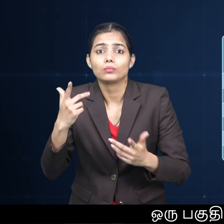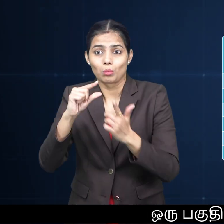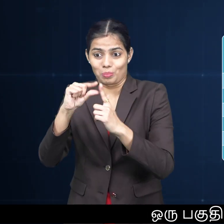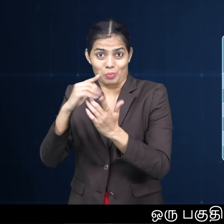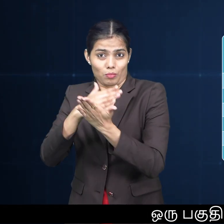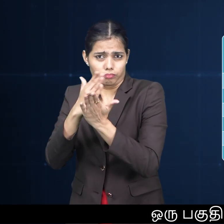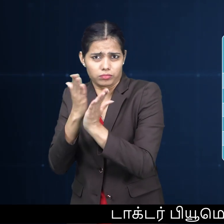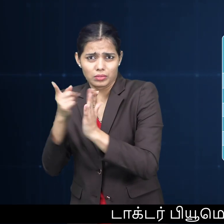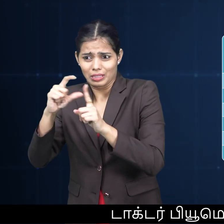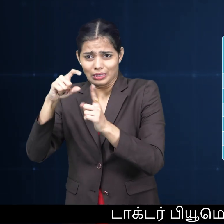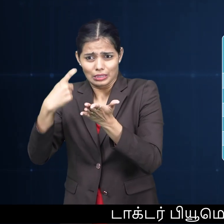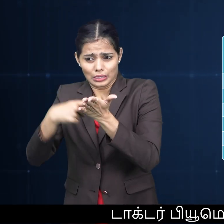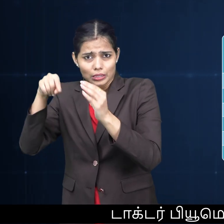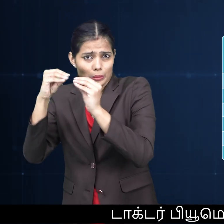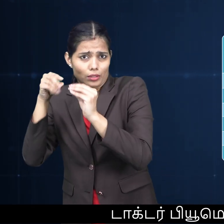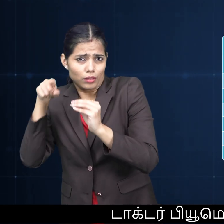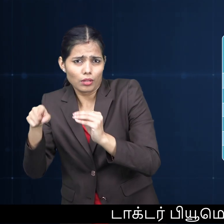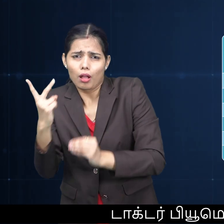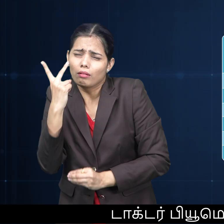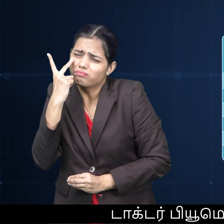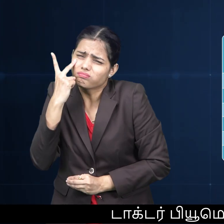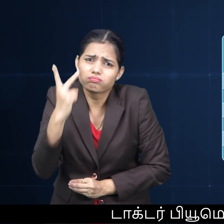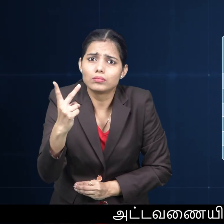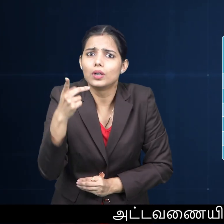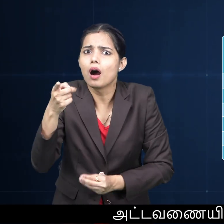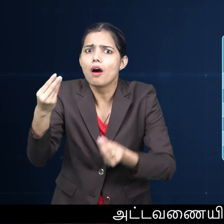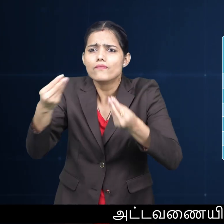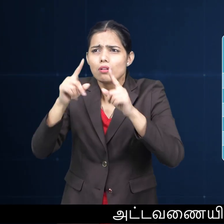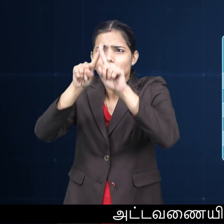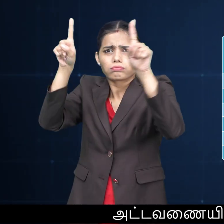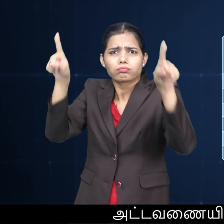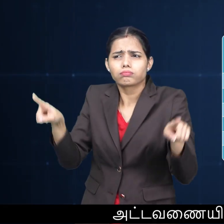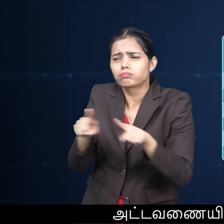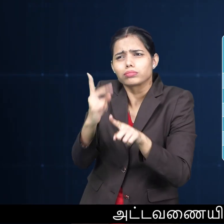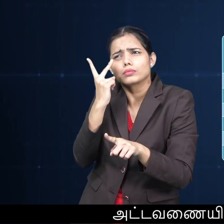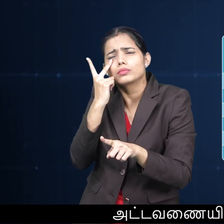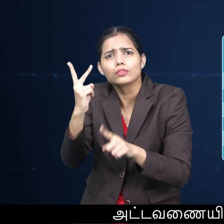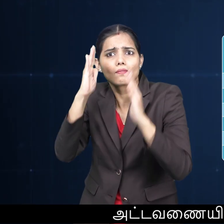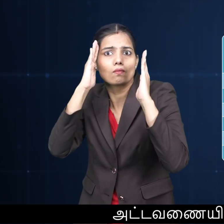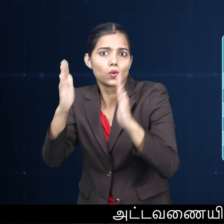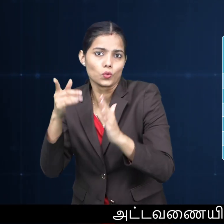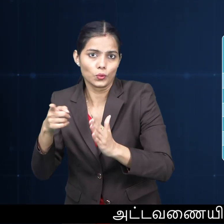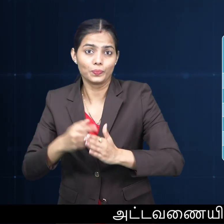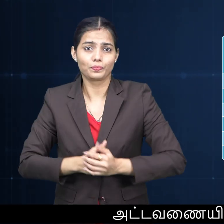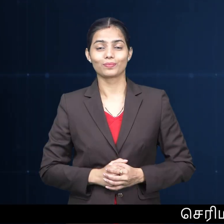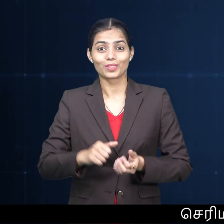அட்டவணையில் கொடுக்கப்பட்டுள்ள டாக்டர் பியூமாண்டின் அவதானிப்புகளின் ஒரு பகுதியை காண்போம்.